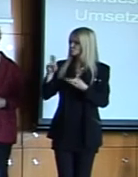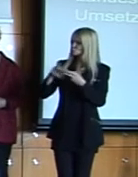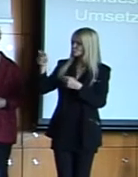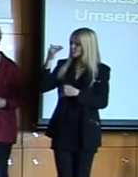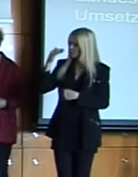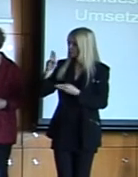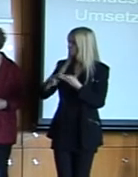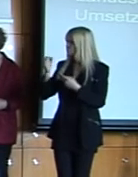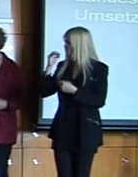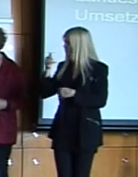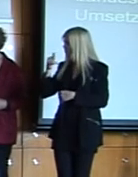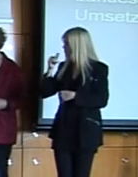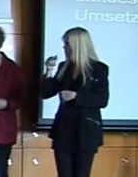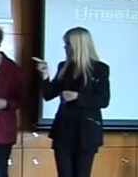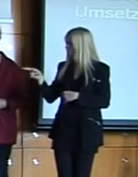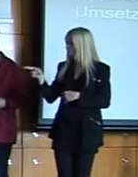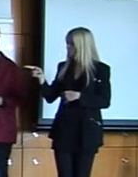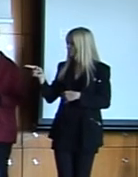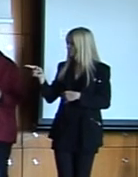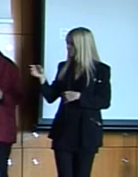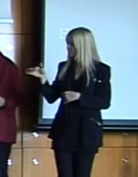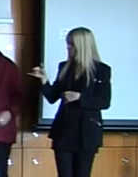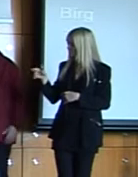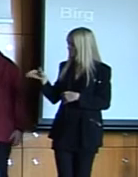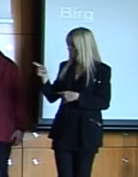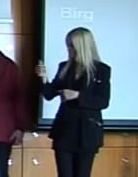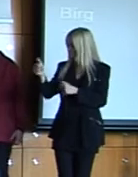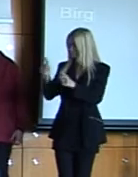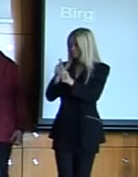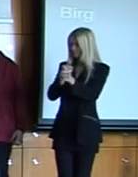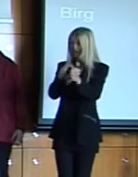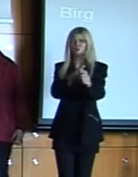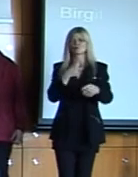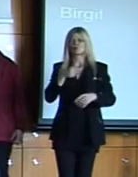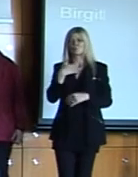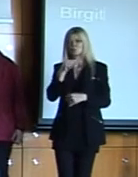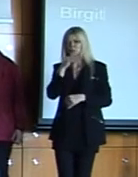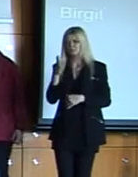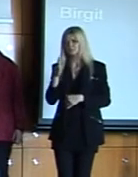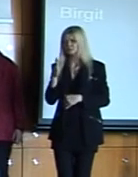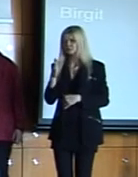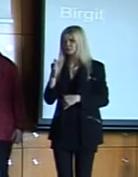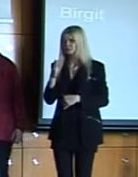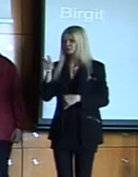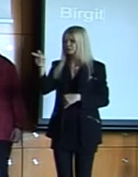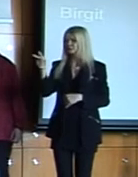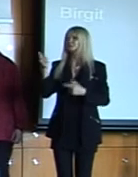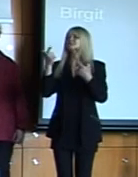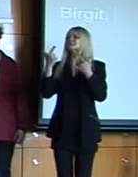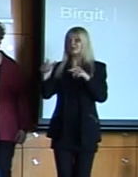Trinke und, ich weiß nicht, Erwin, also die Reihenfolge möchte ich nicht vorgeben. Dann darf ich noch einen Schuss